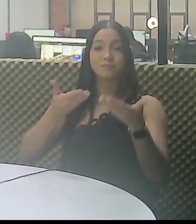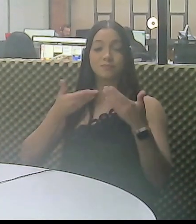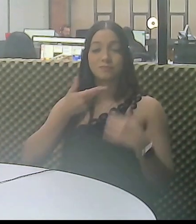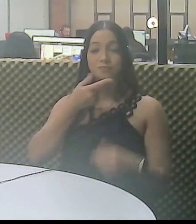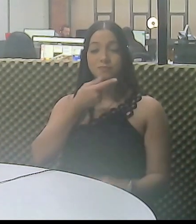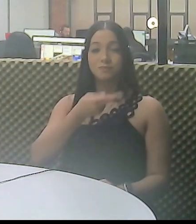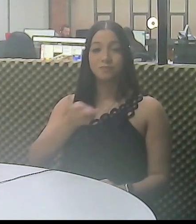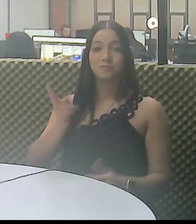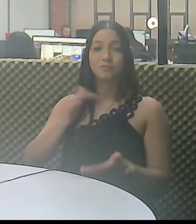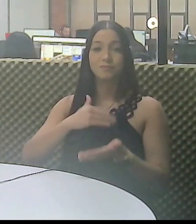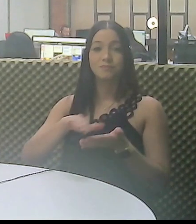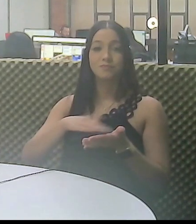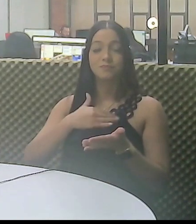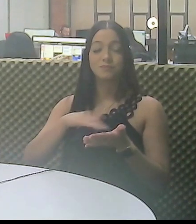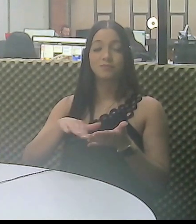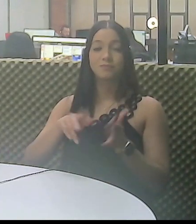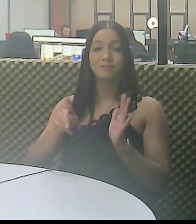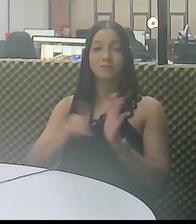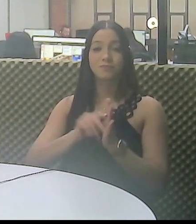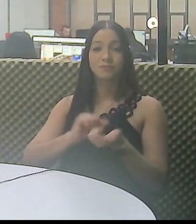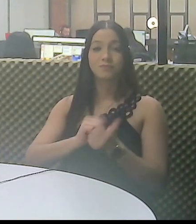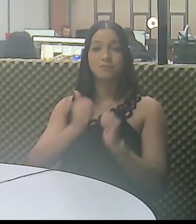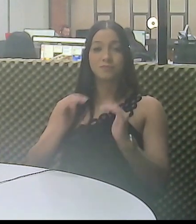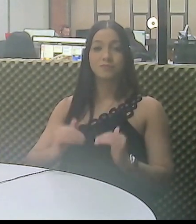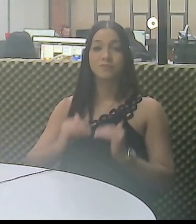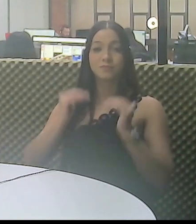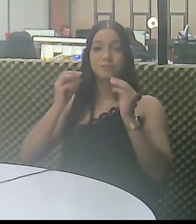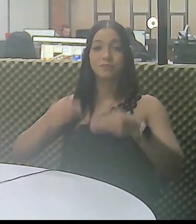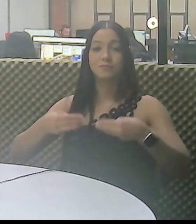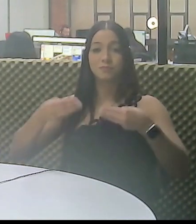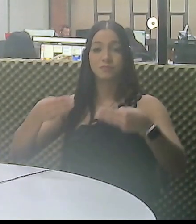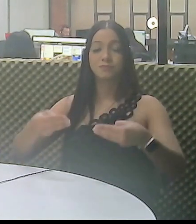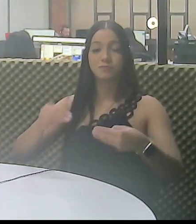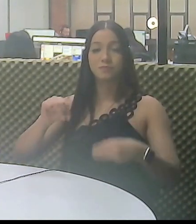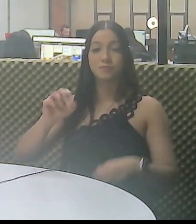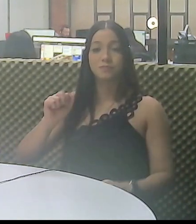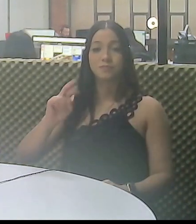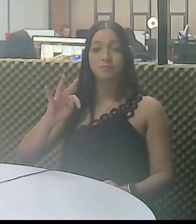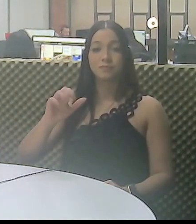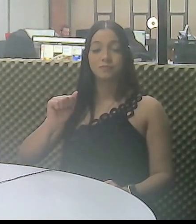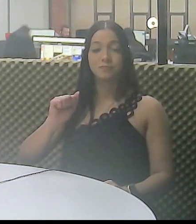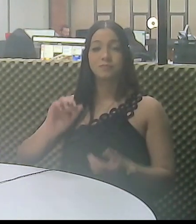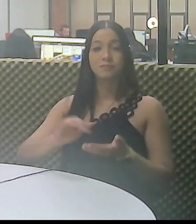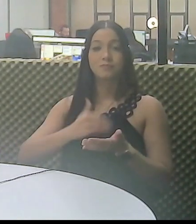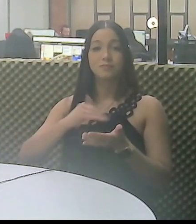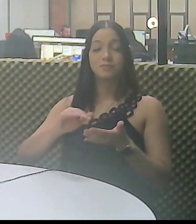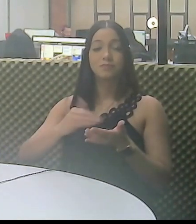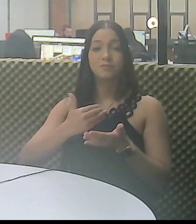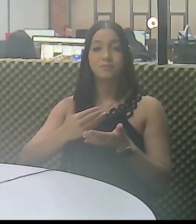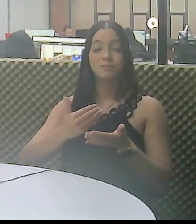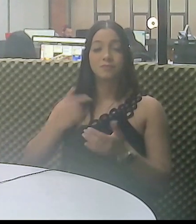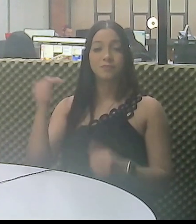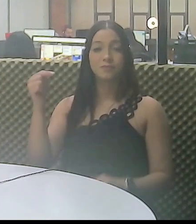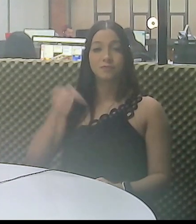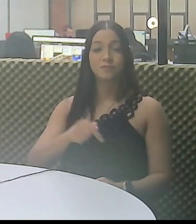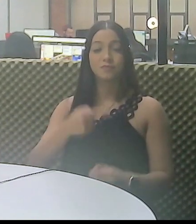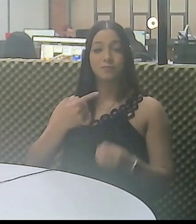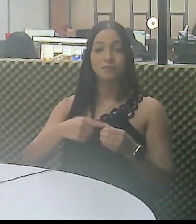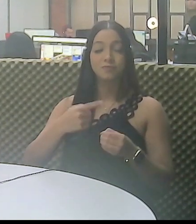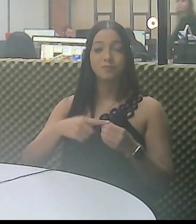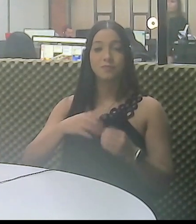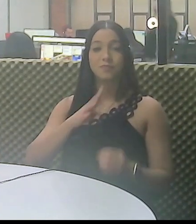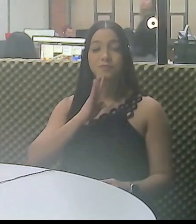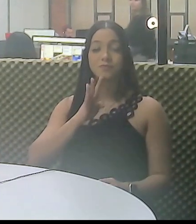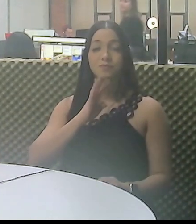da secretária de Esporte de Alto Rendimento do Ministério do Esporte, Marta Sobral. A secretária chegou à cidade com a missão de conhecer a